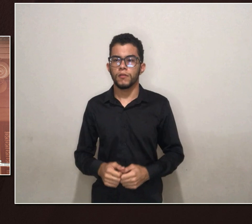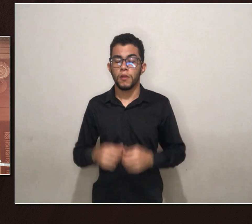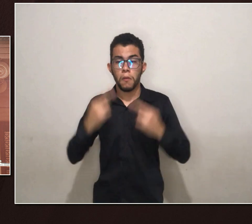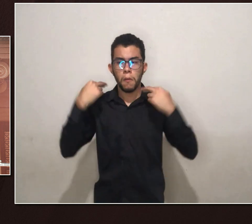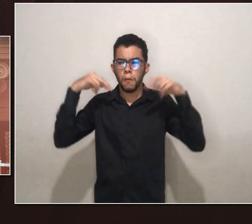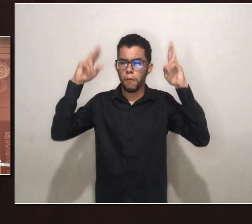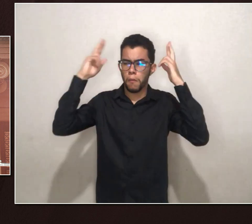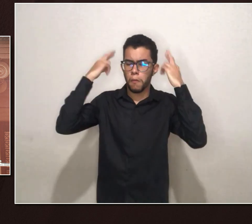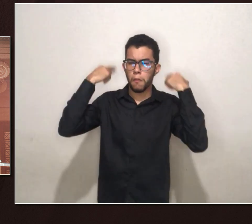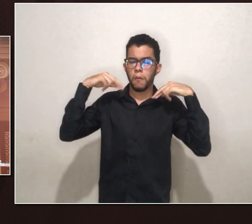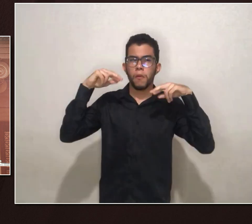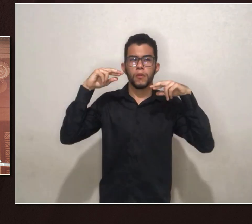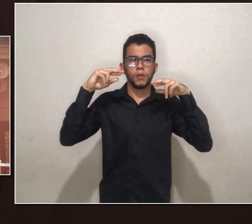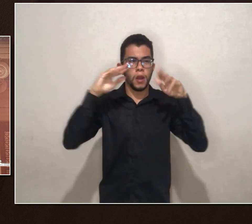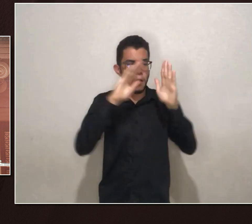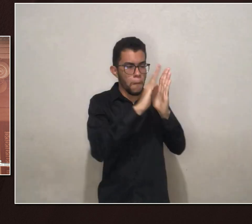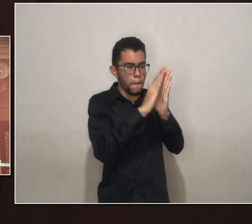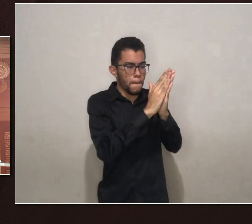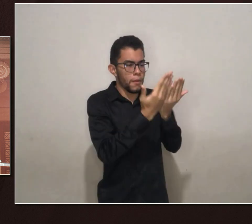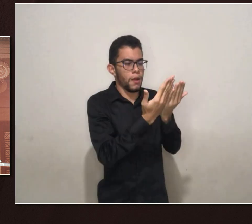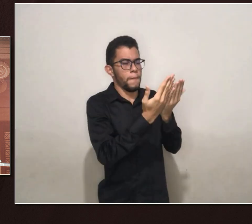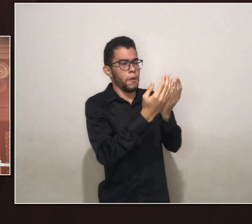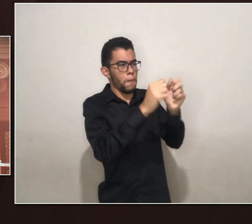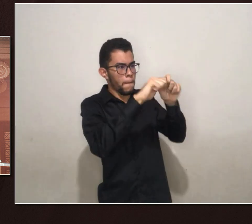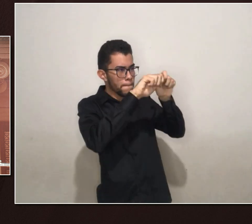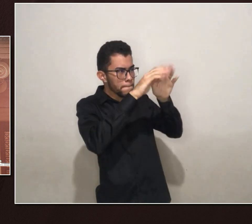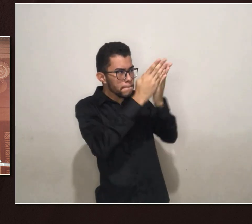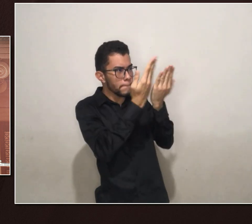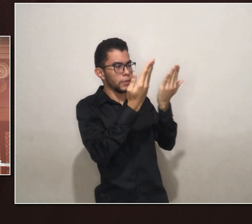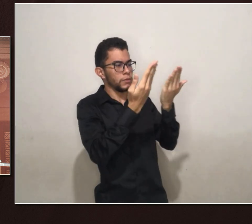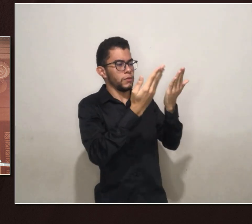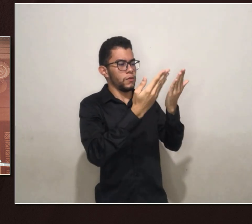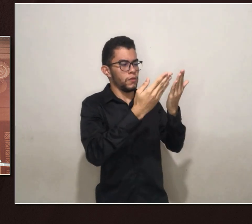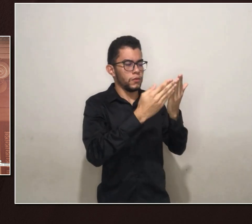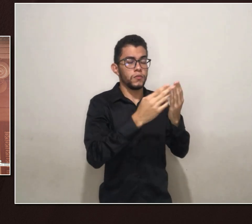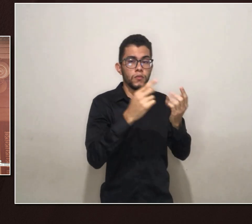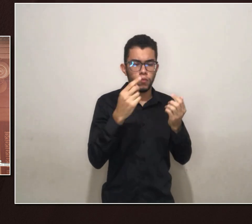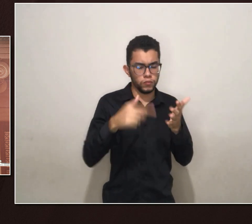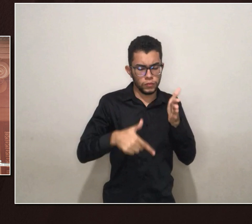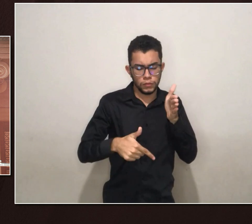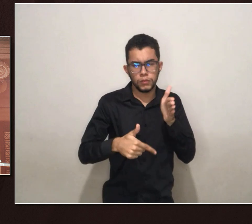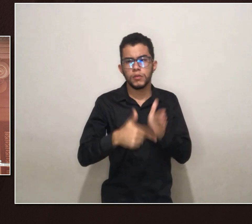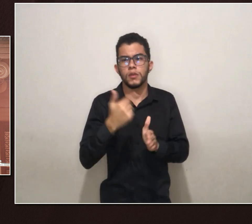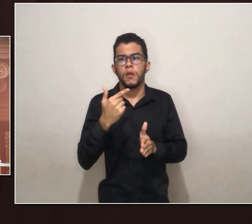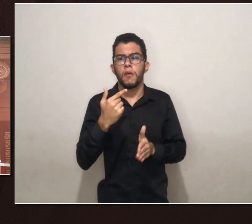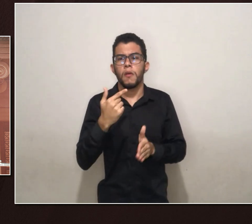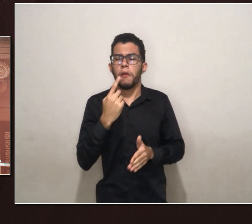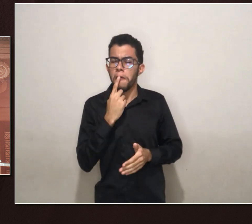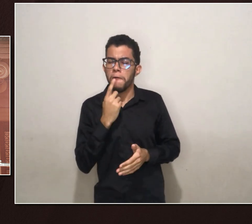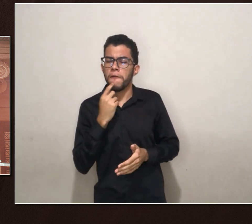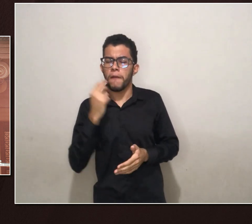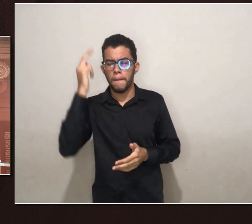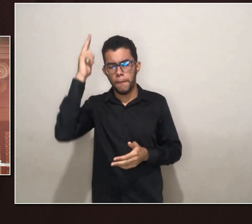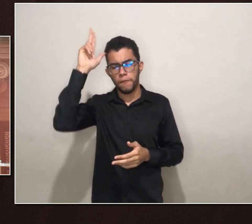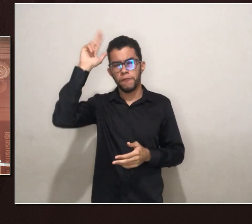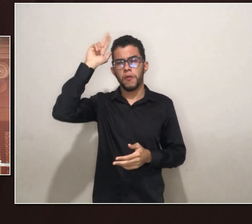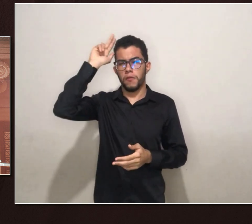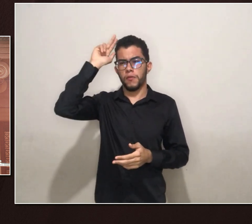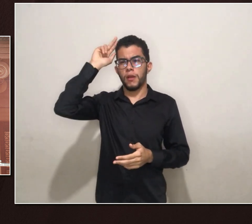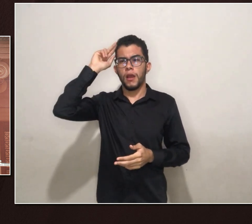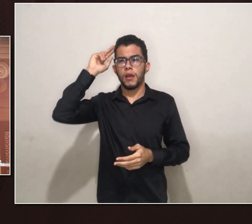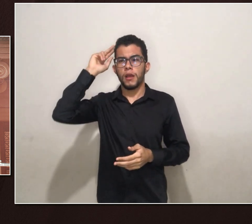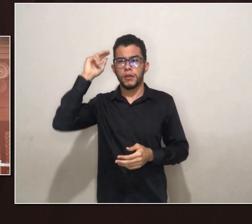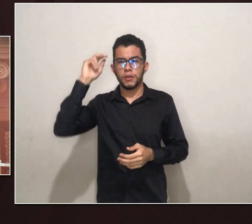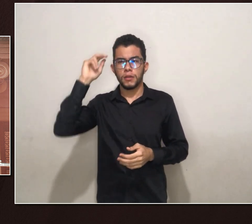selos. O segundo cavalo é o cavalo vermelho, que representa a guerra, derramamento de sangue